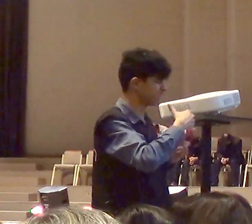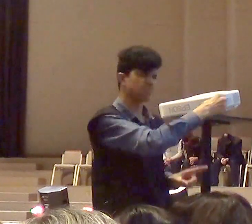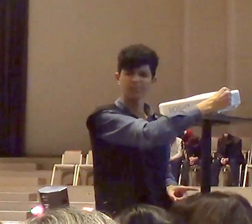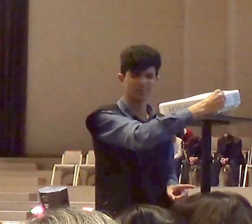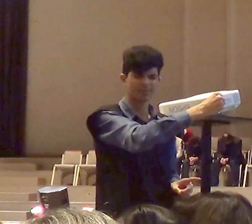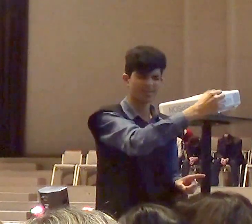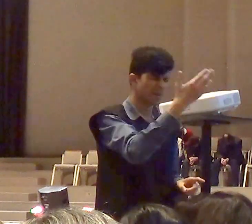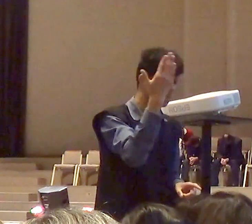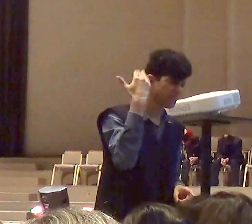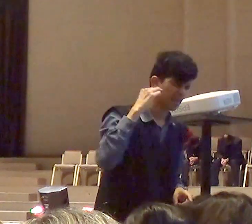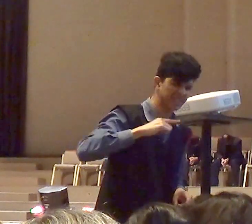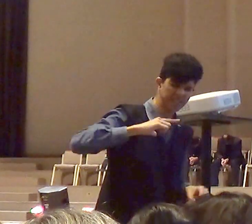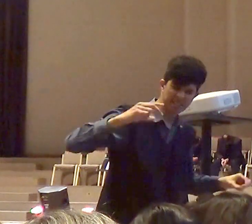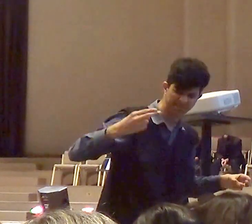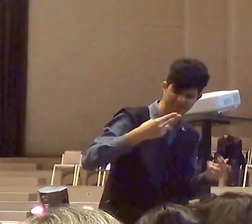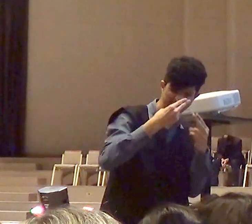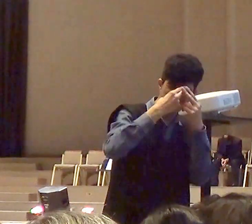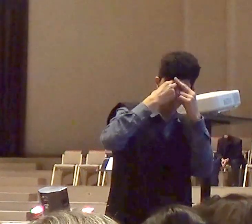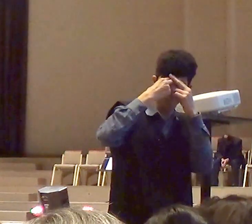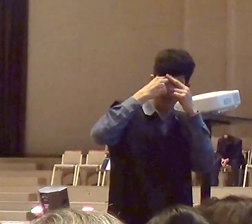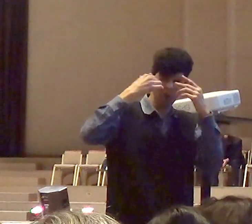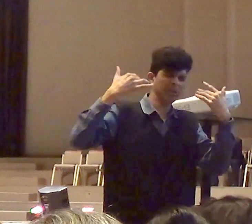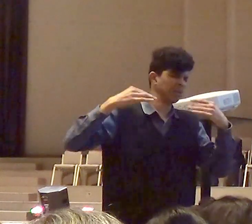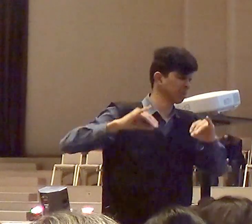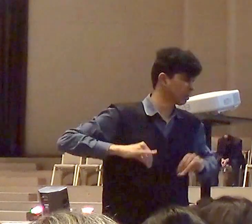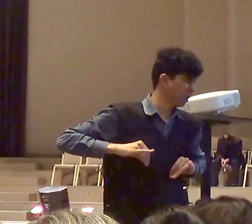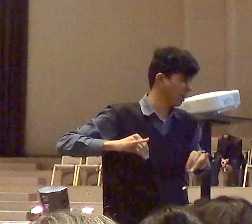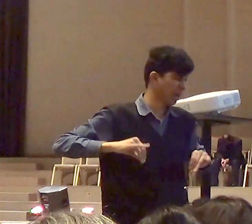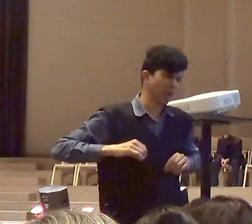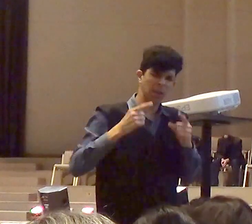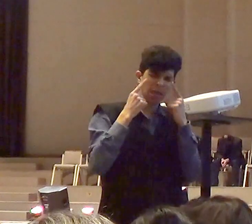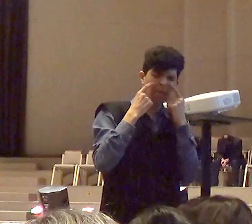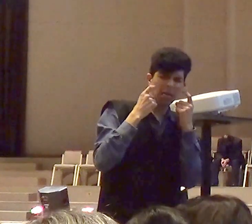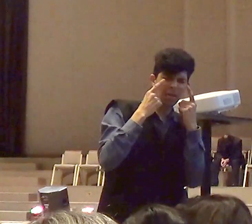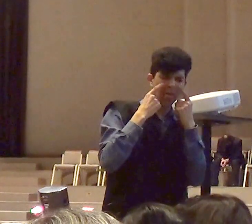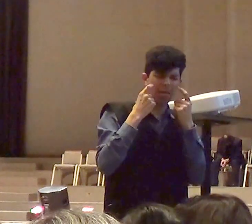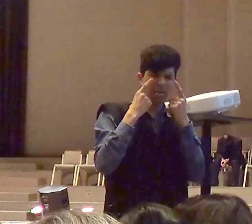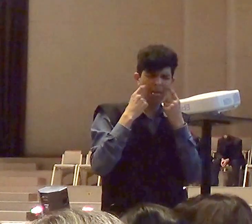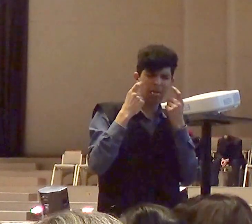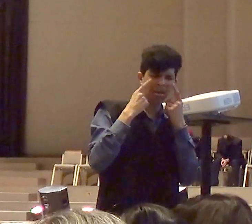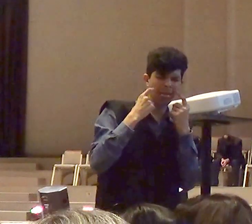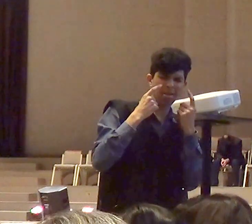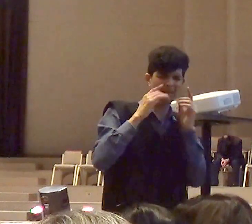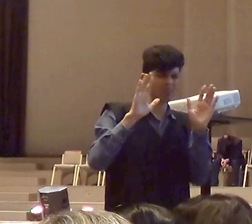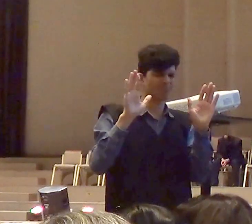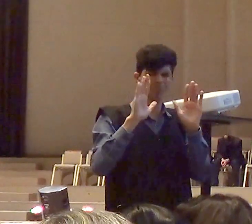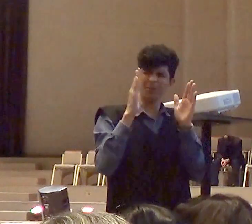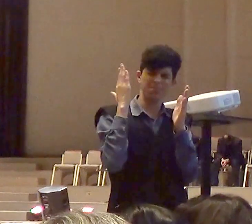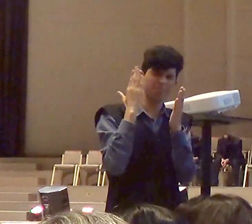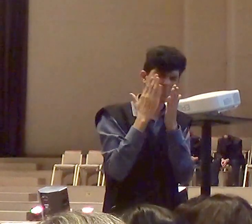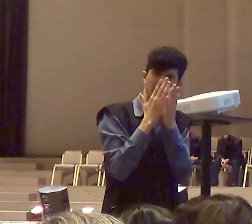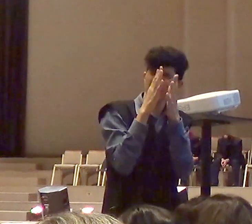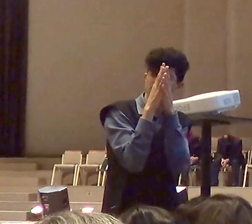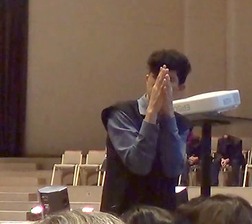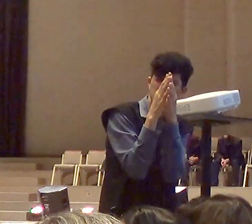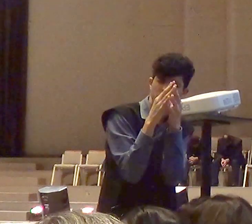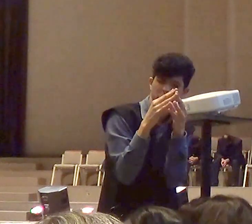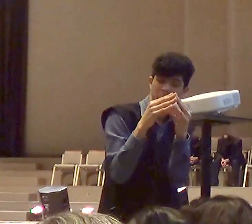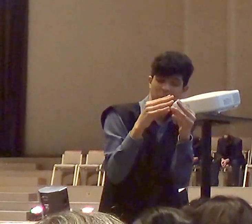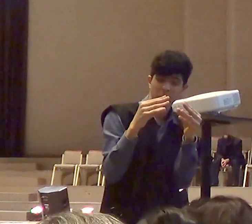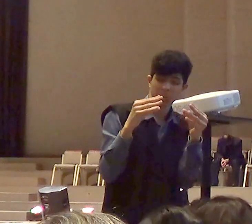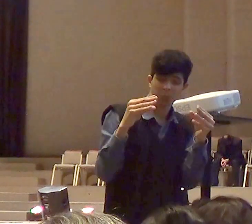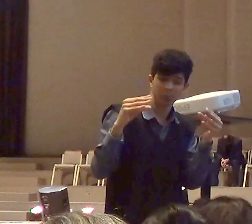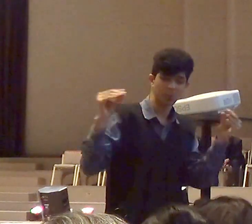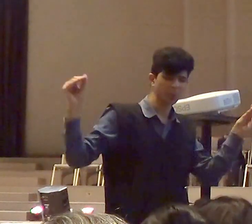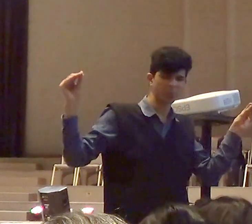que era uma dor e que virou Agora quase que uma sina eu quero pedir que o senhor arrebente